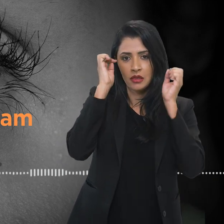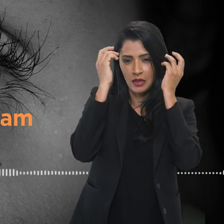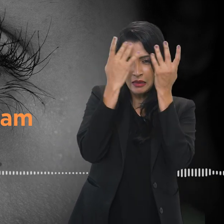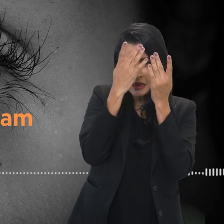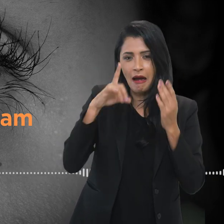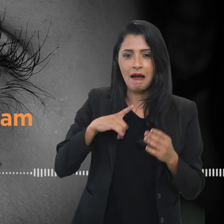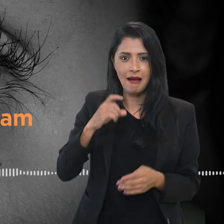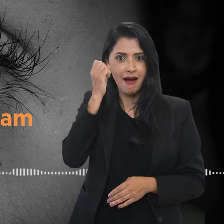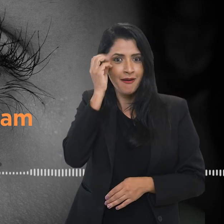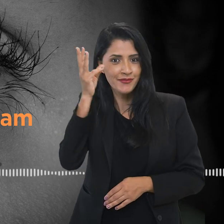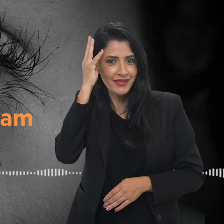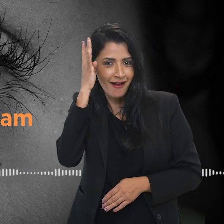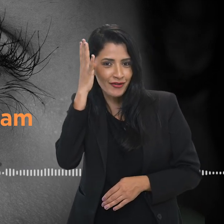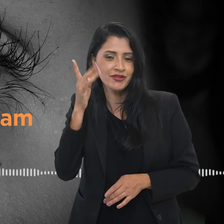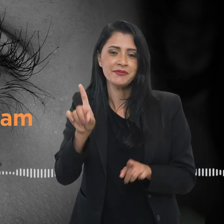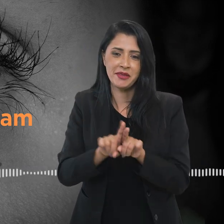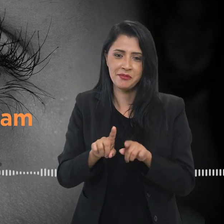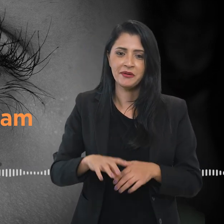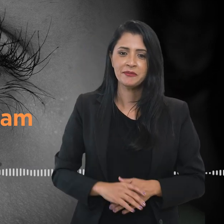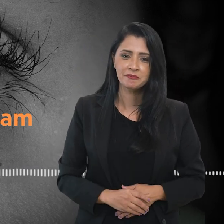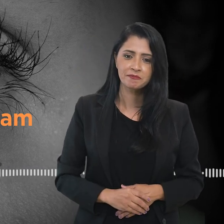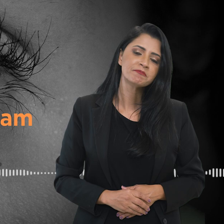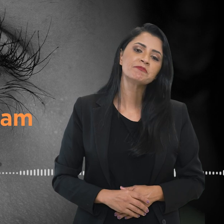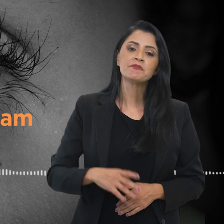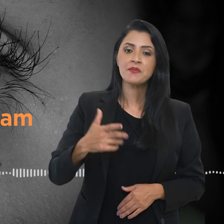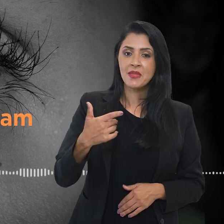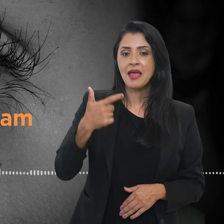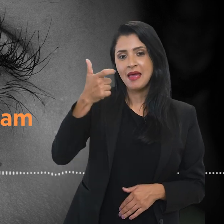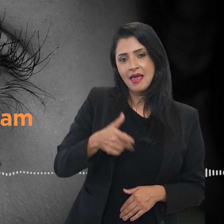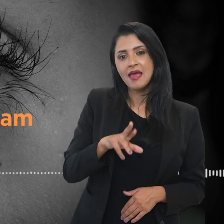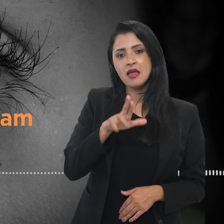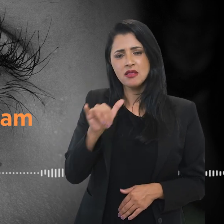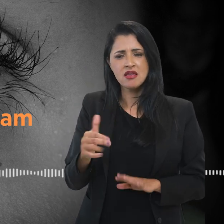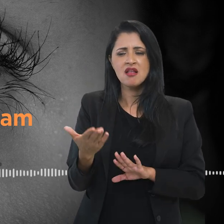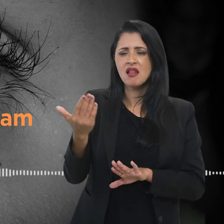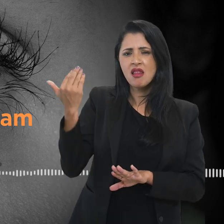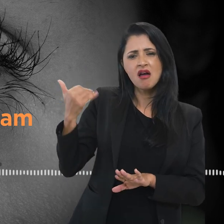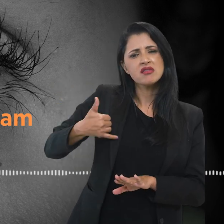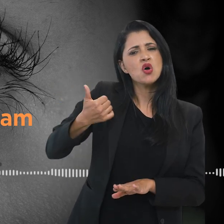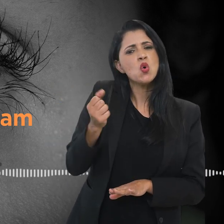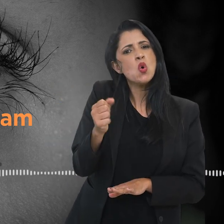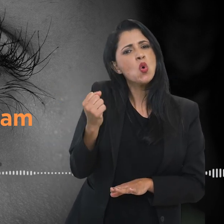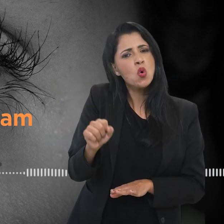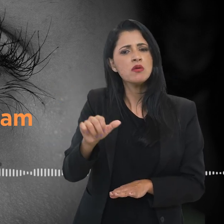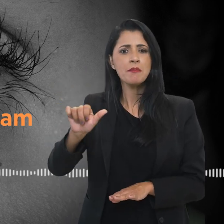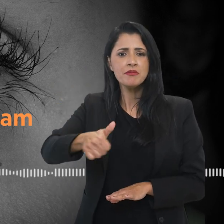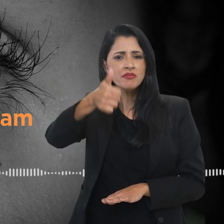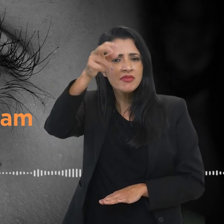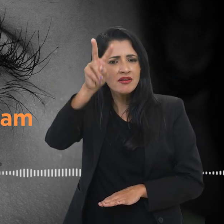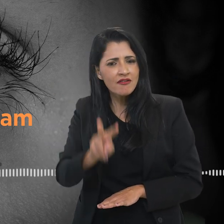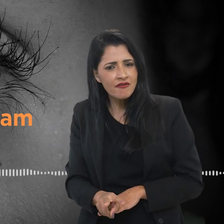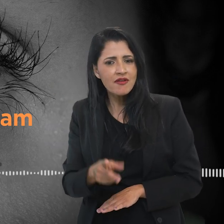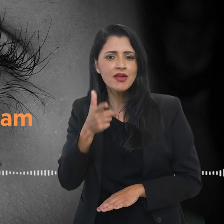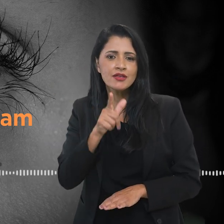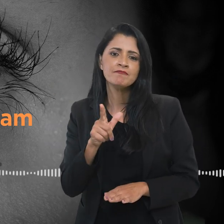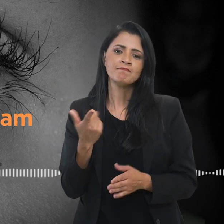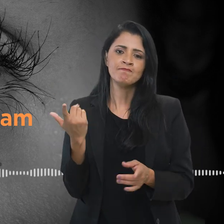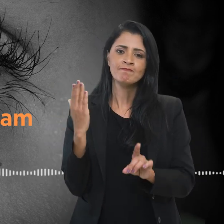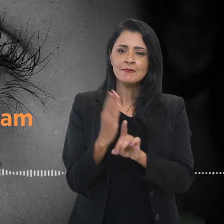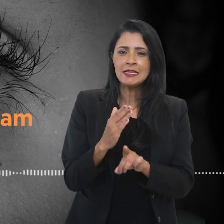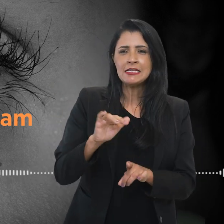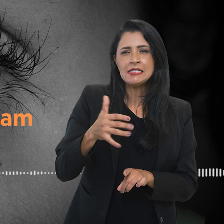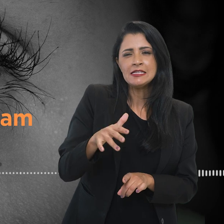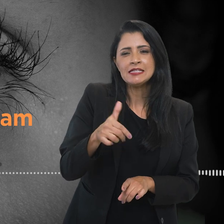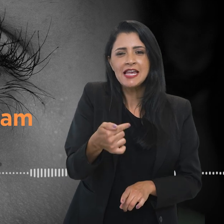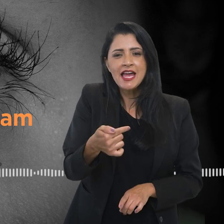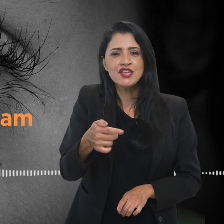altas habilidades de superdotação. Síndrome de Tourette minha vem desde quando eu tinha 8 anos, foi a primeira vez que surgiu, assim,